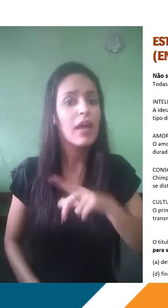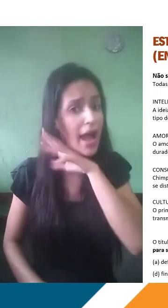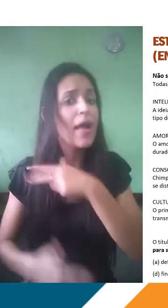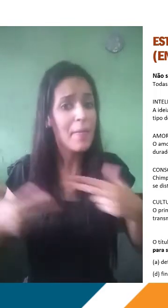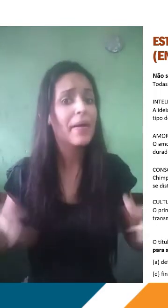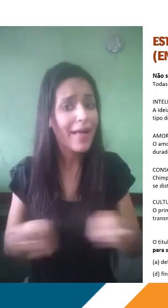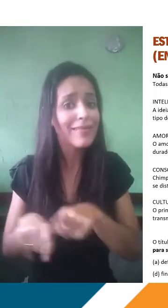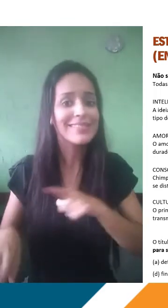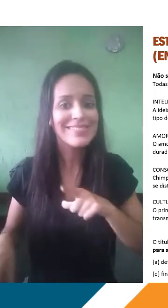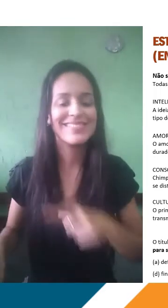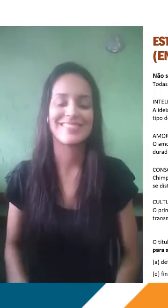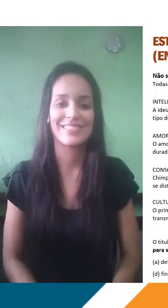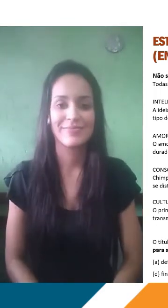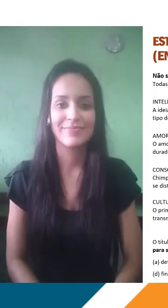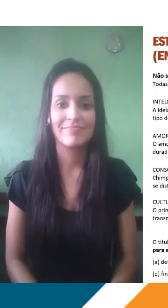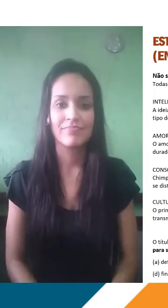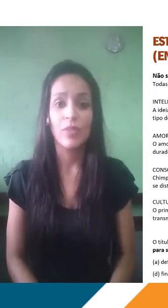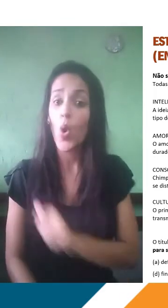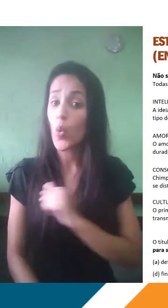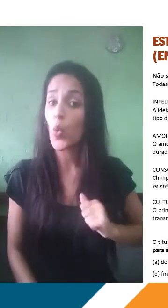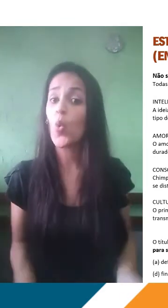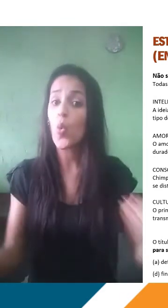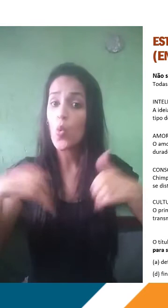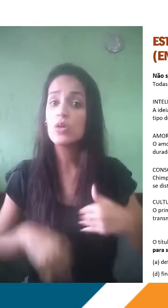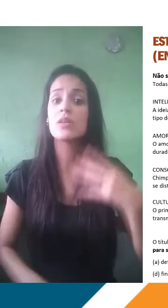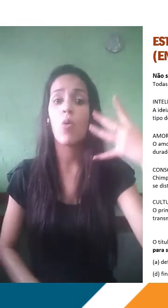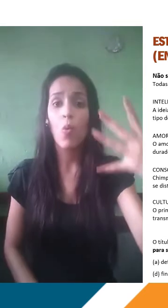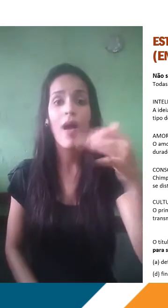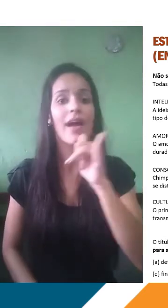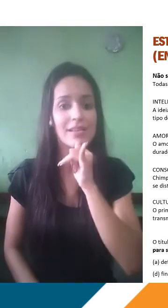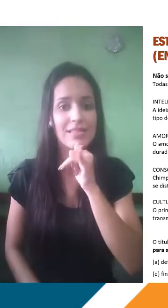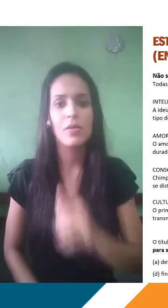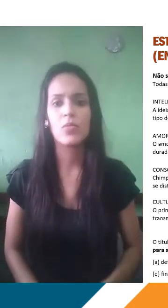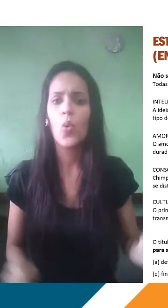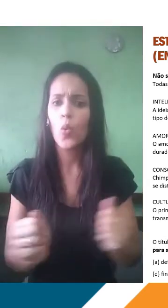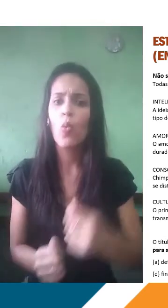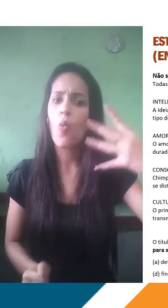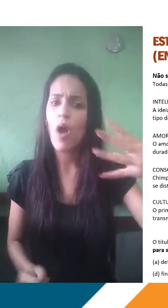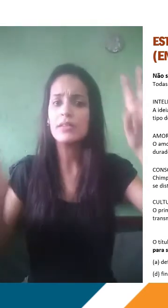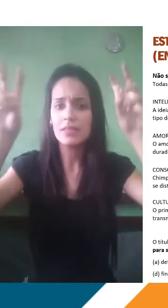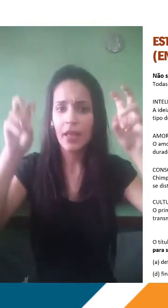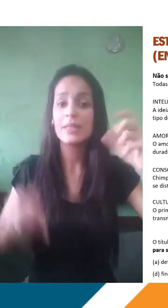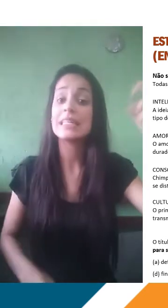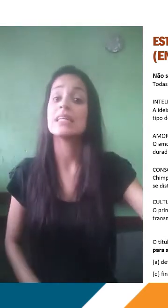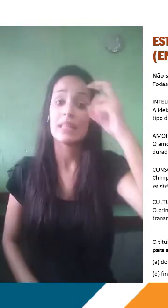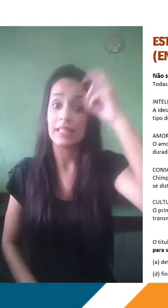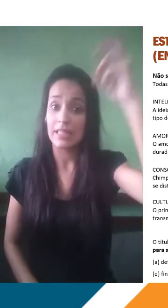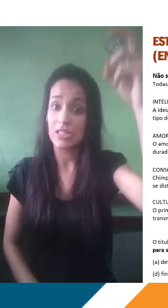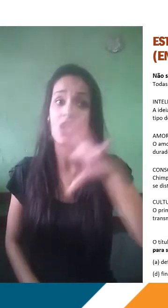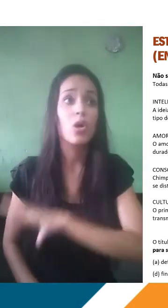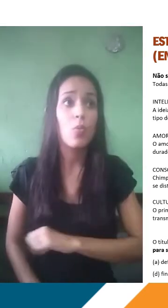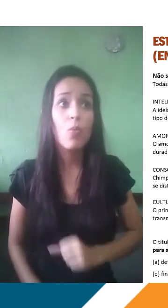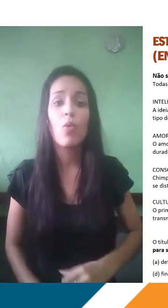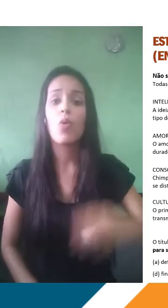texto O autor elenca quatro exemplos subdivididos por temas Inteligência, amor, consciência e cultura